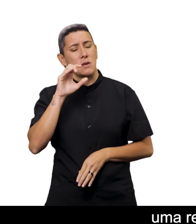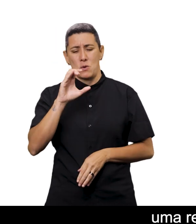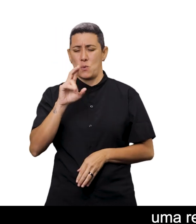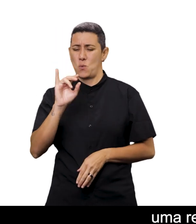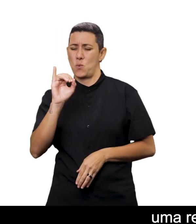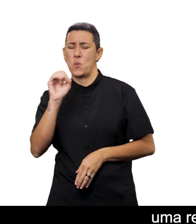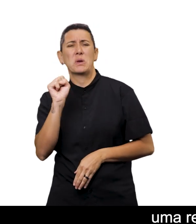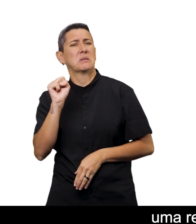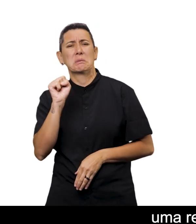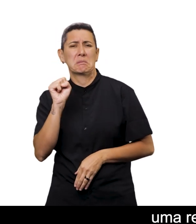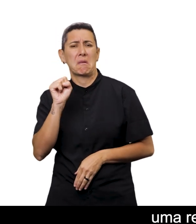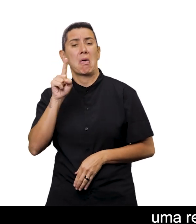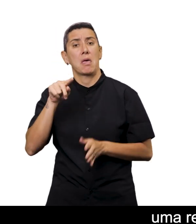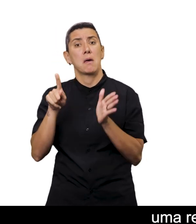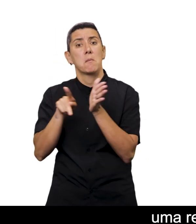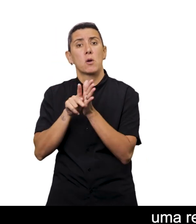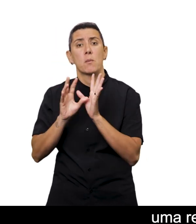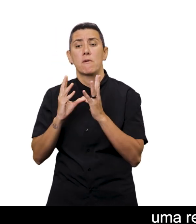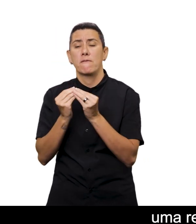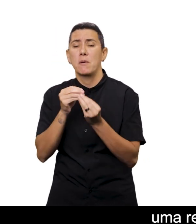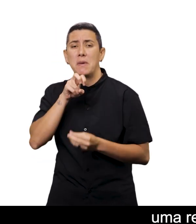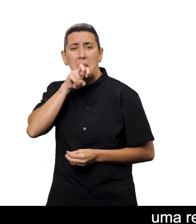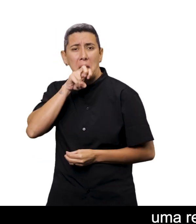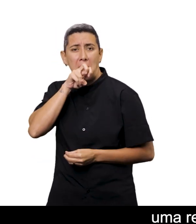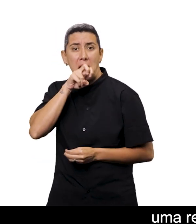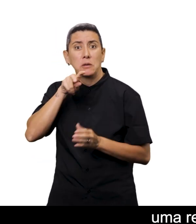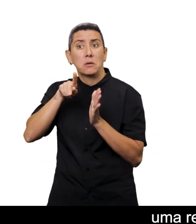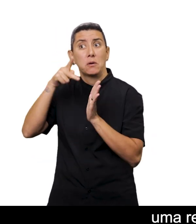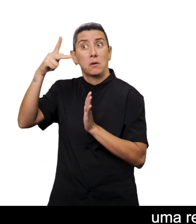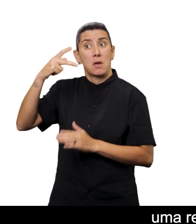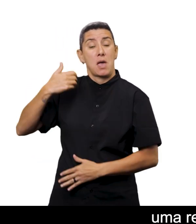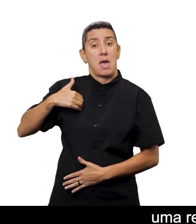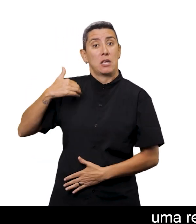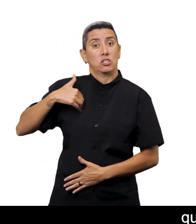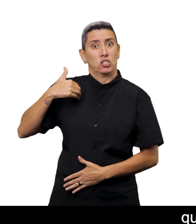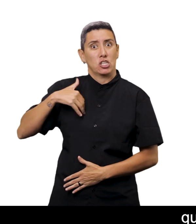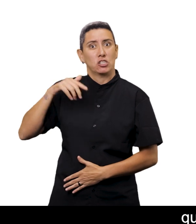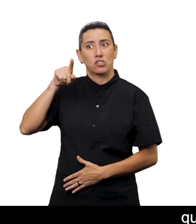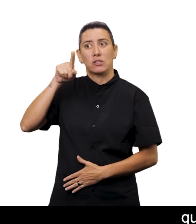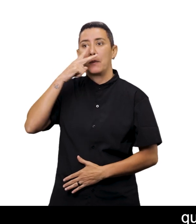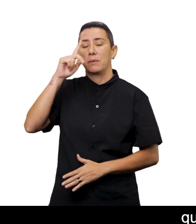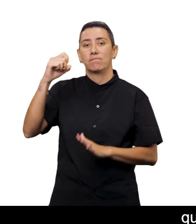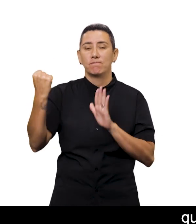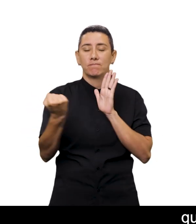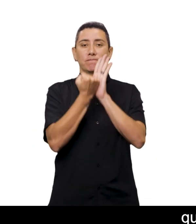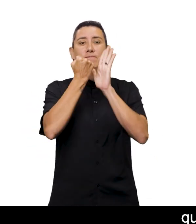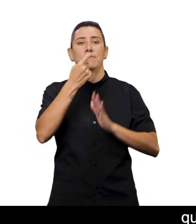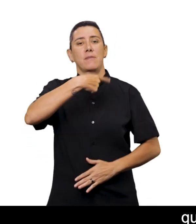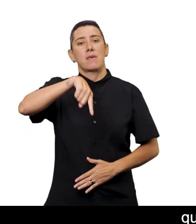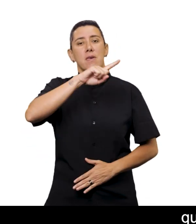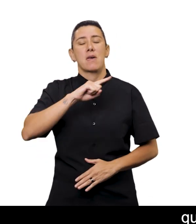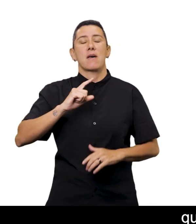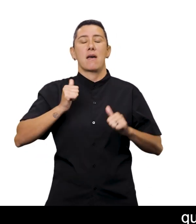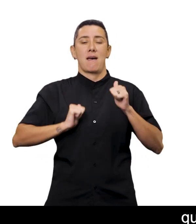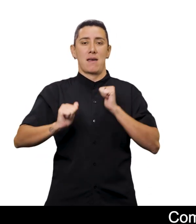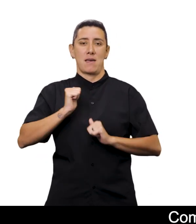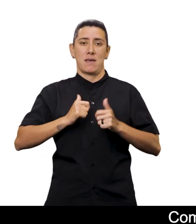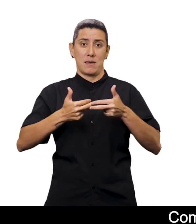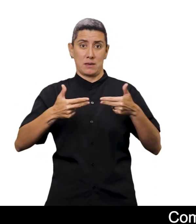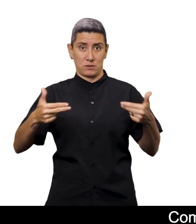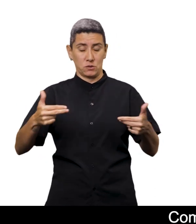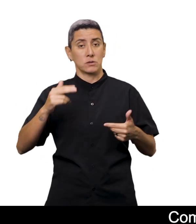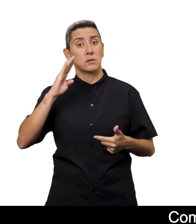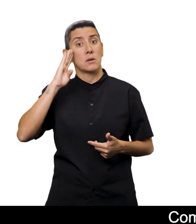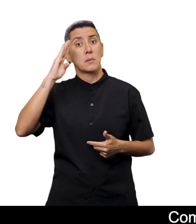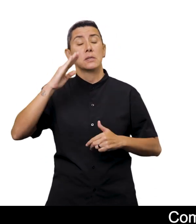uma referência ao pequeno roedor encontrado nos pampas argentinos, que se tornou um símbolo para as artistas. Com